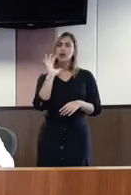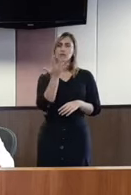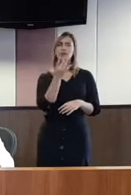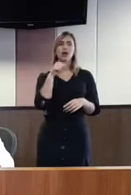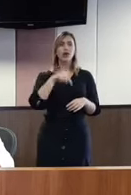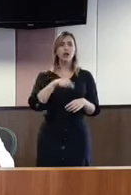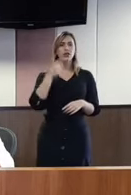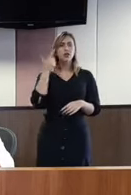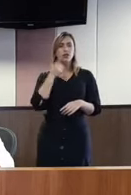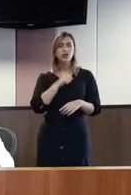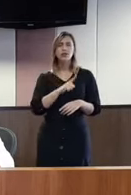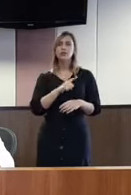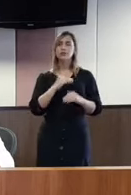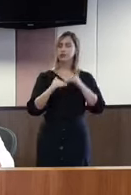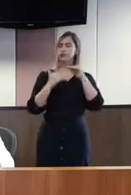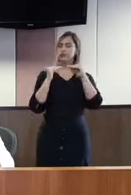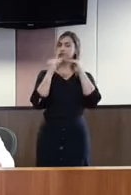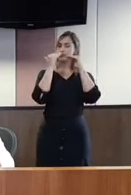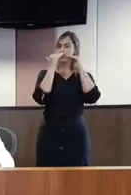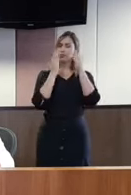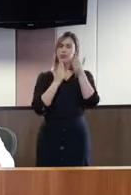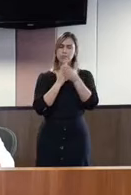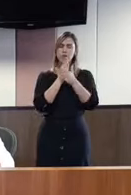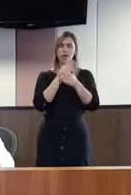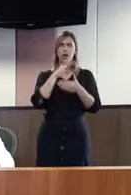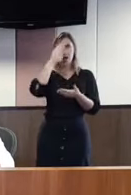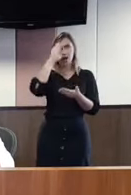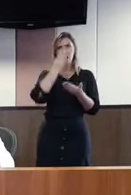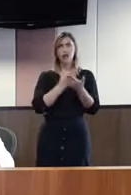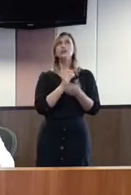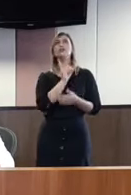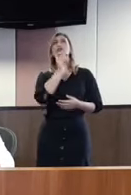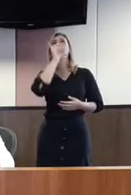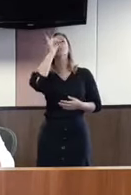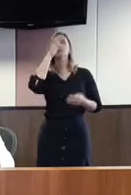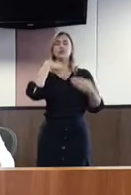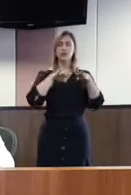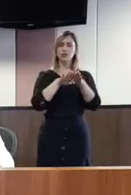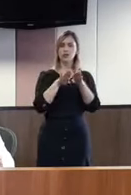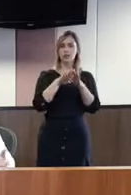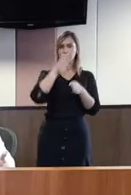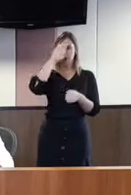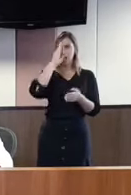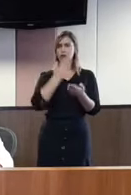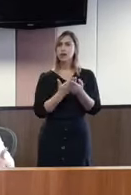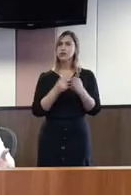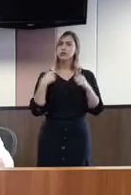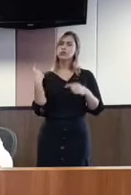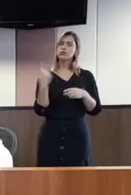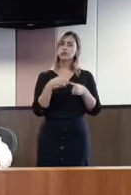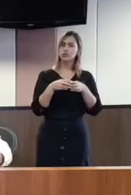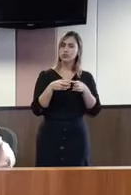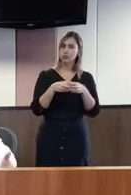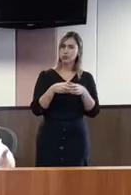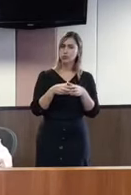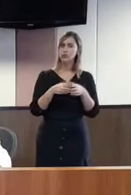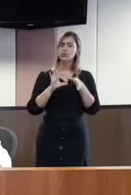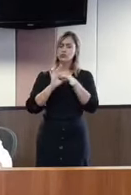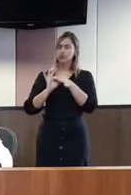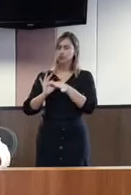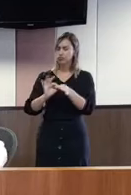superação, acredito muito em Deus, muito no trabalho, na seriedade com que nós, a nossa equipe, todos os nossos